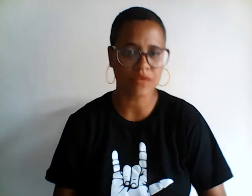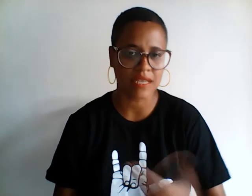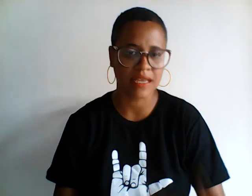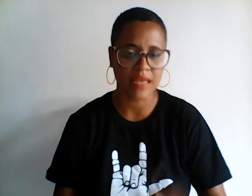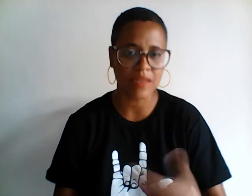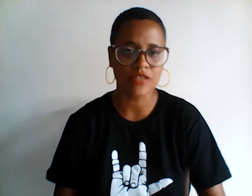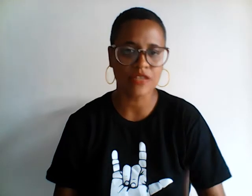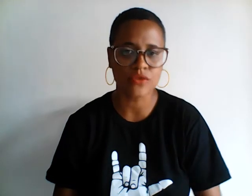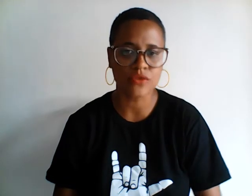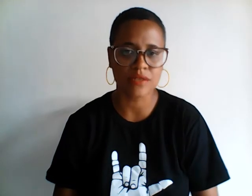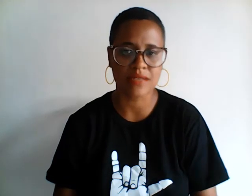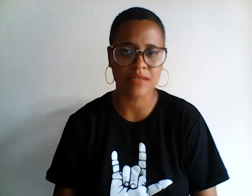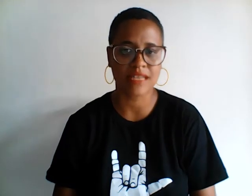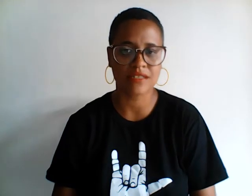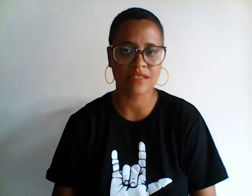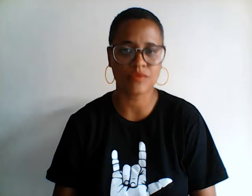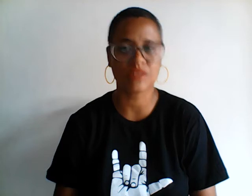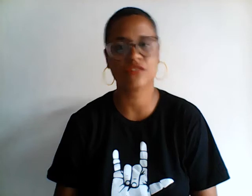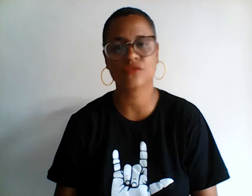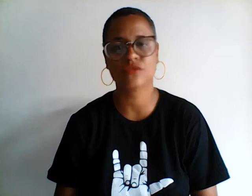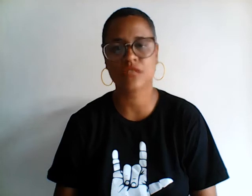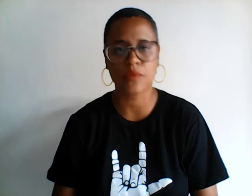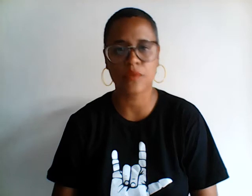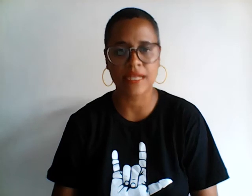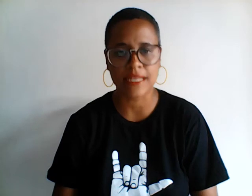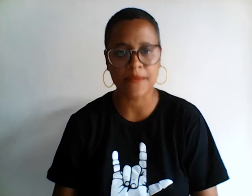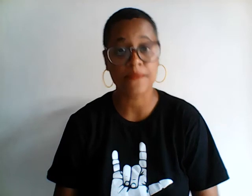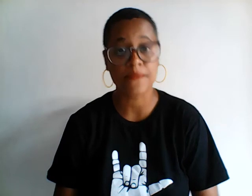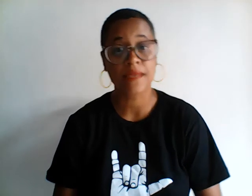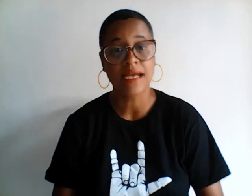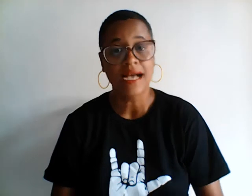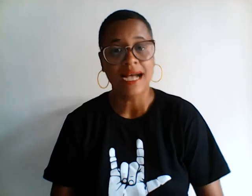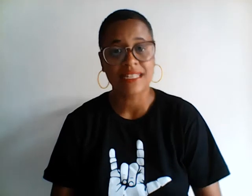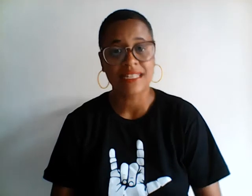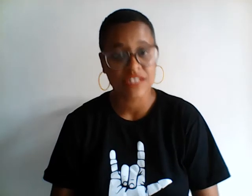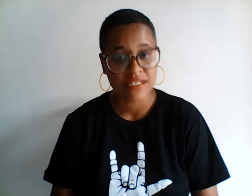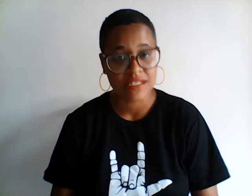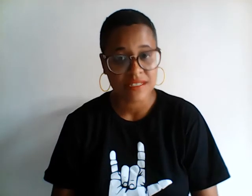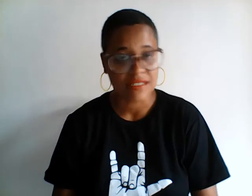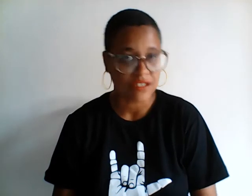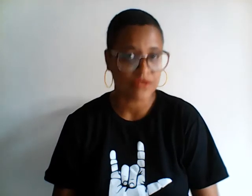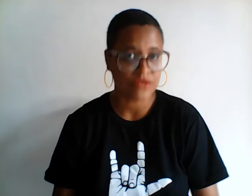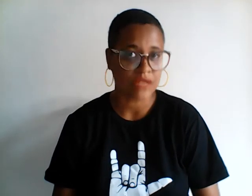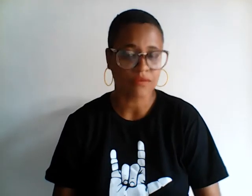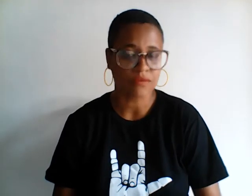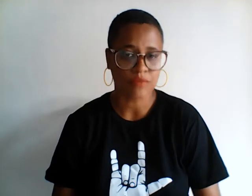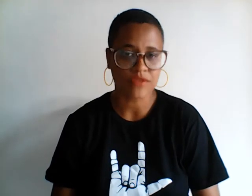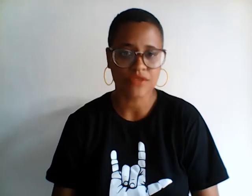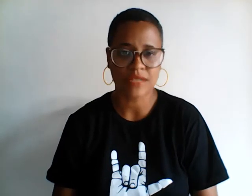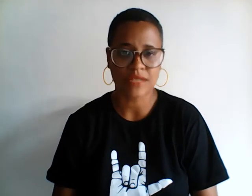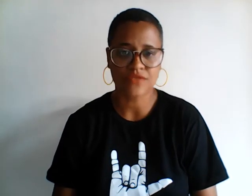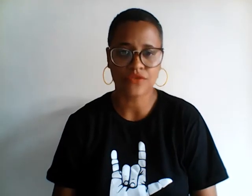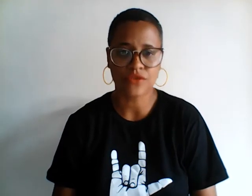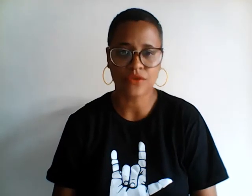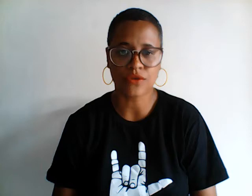conseguem emitir sons, né? E que a gente muitas vezes consegue compreender. Através de exercícios, né, com profissionais